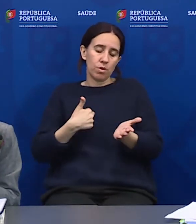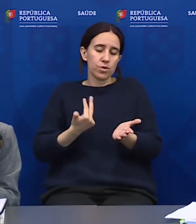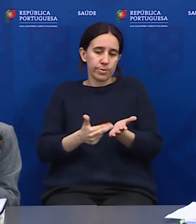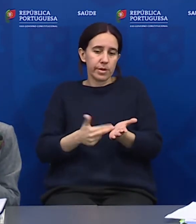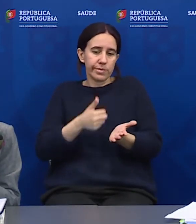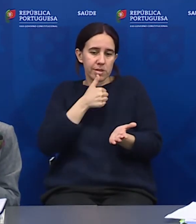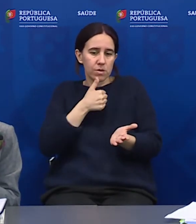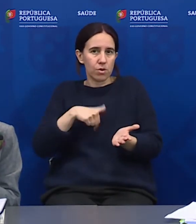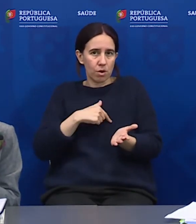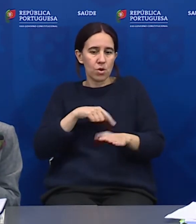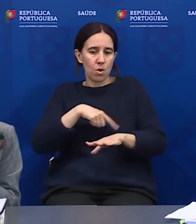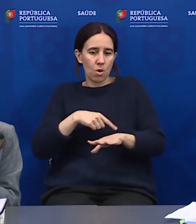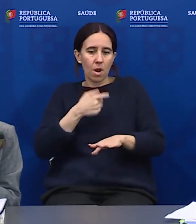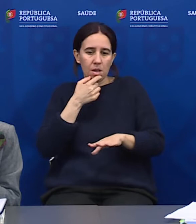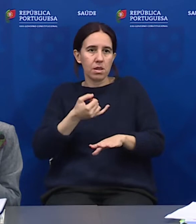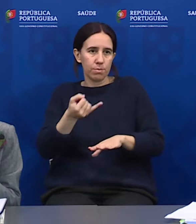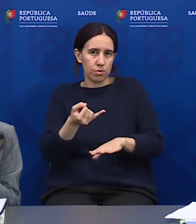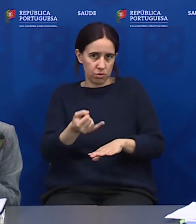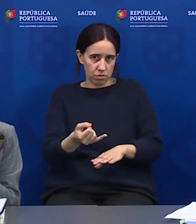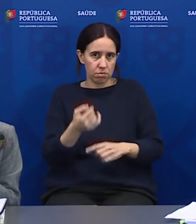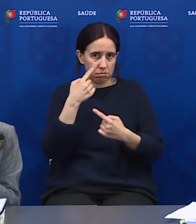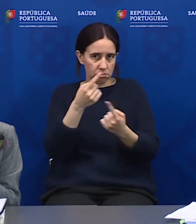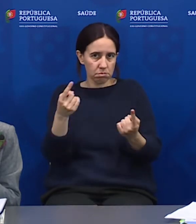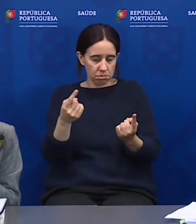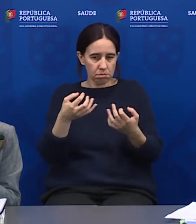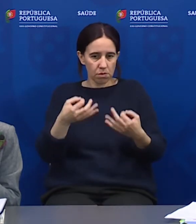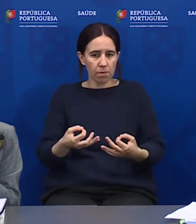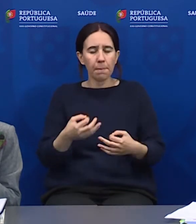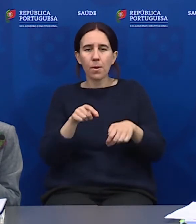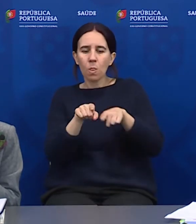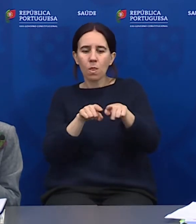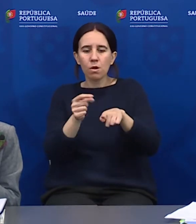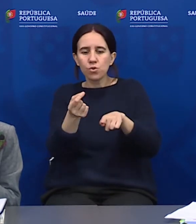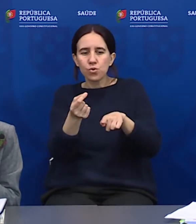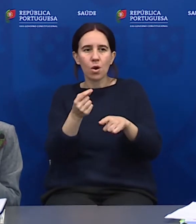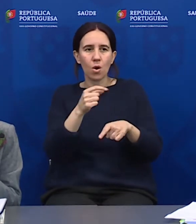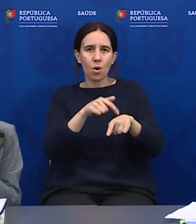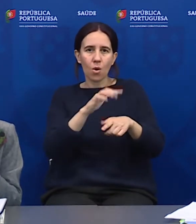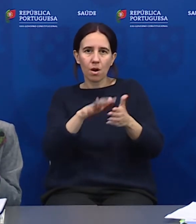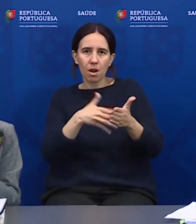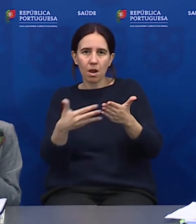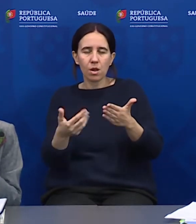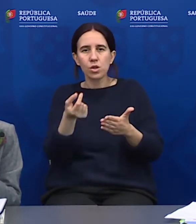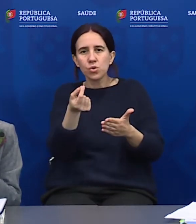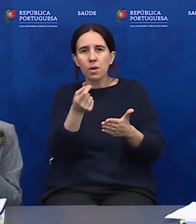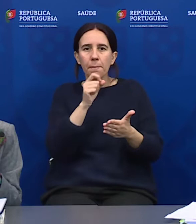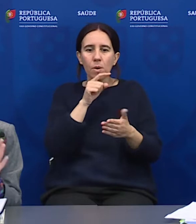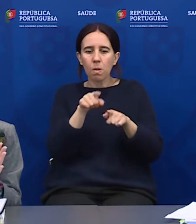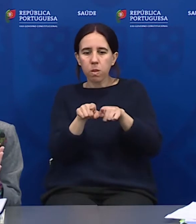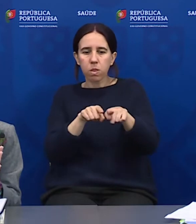tomamos essa decisão, umas horas. Pode haver aqui pequenos desencontros horários, pequenos desencontros